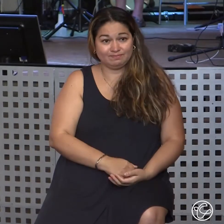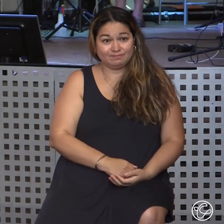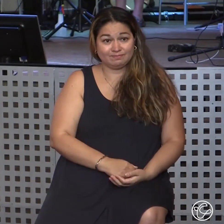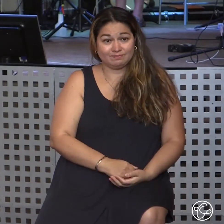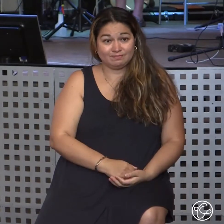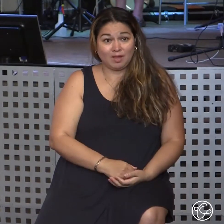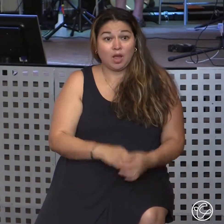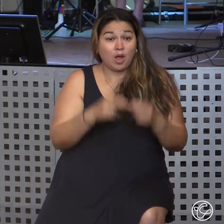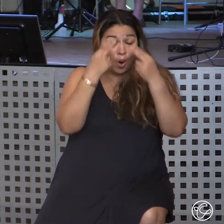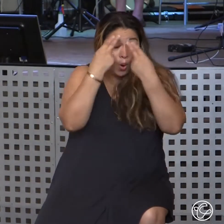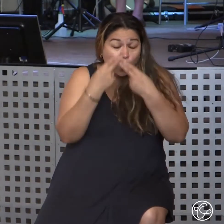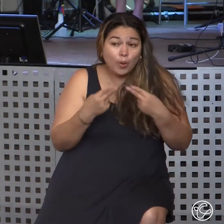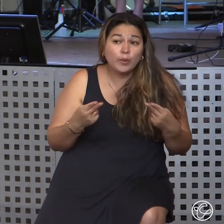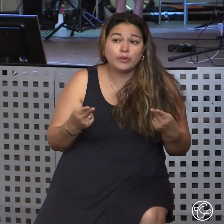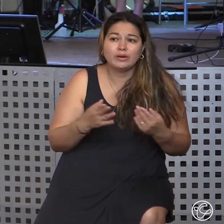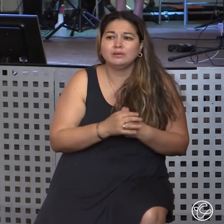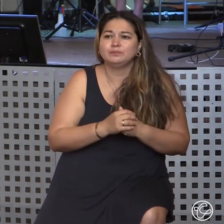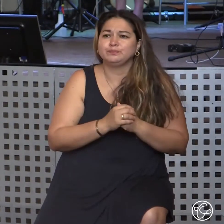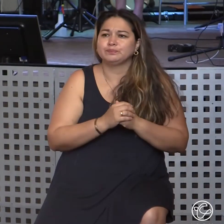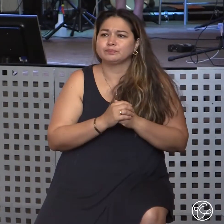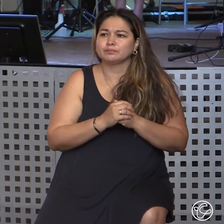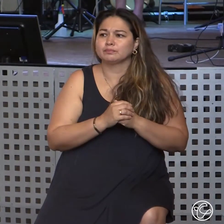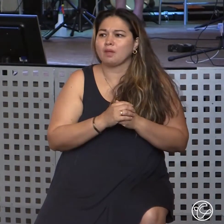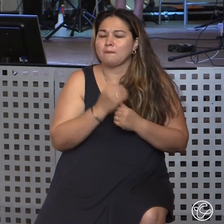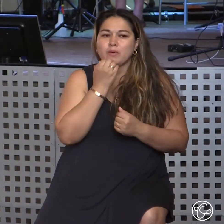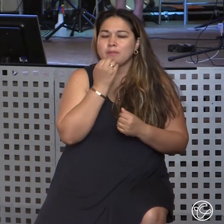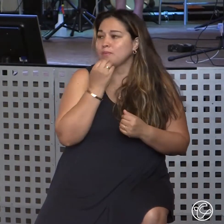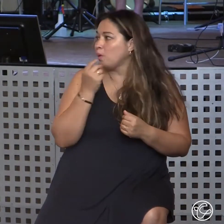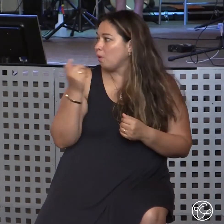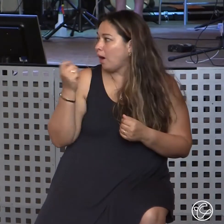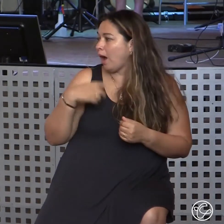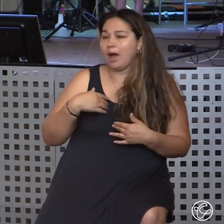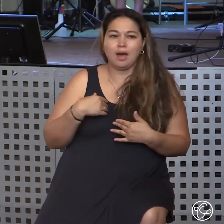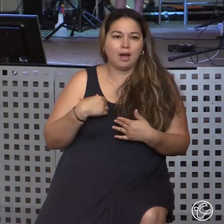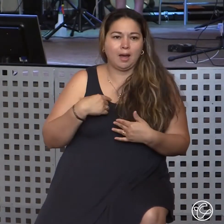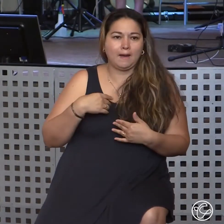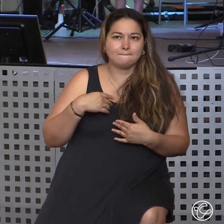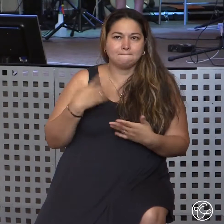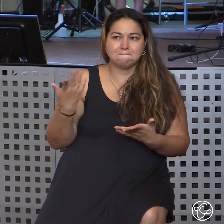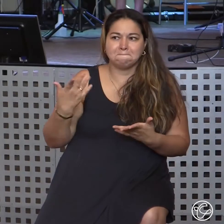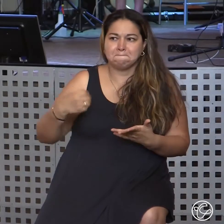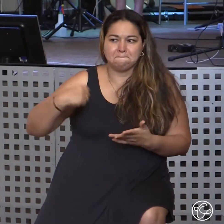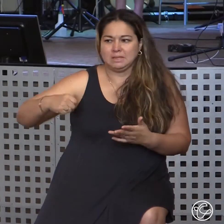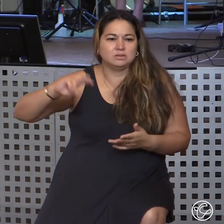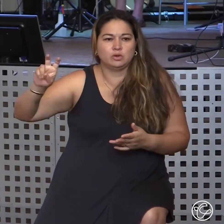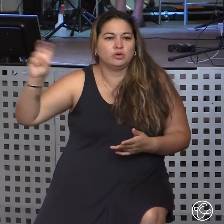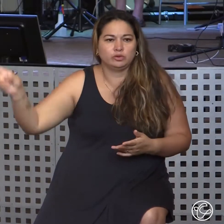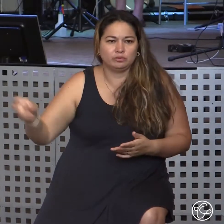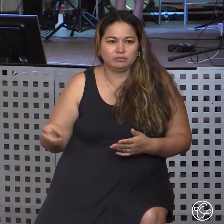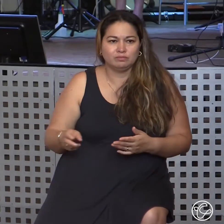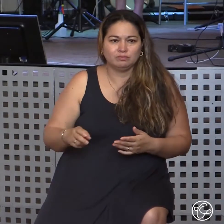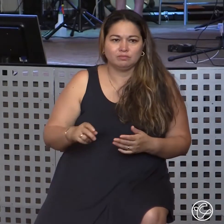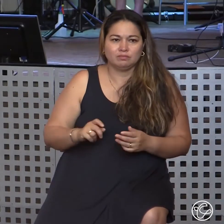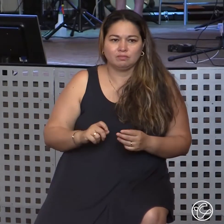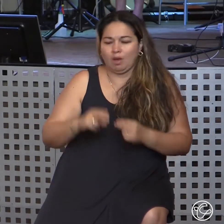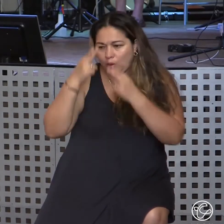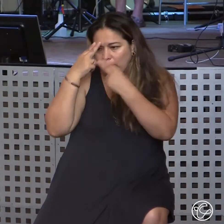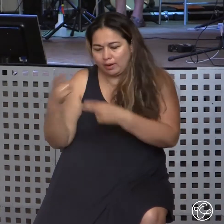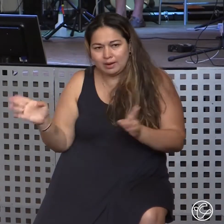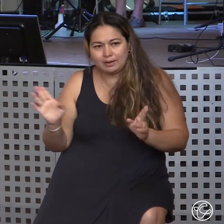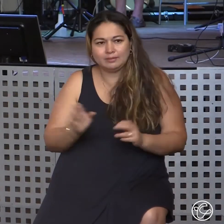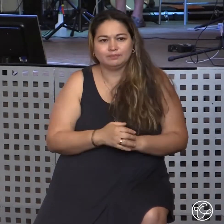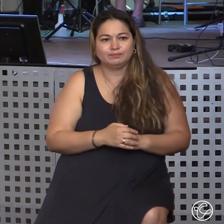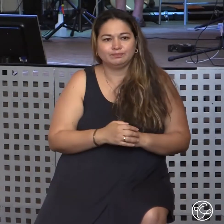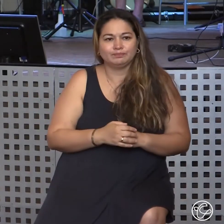yo unilateralmente llego y honro a Marisol. Le digo que no. La honra desciende y